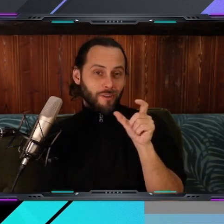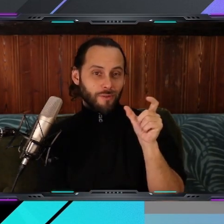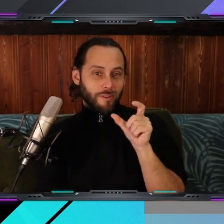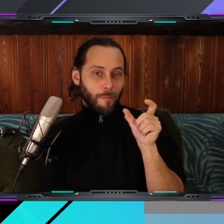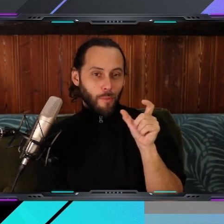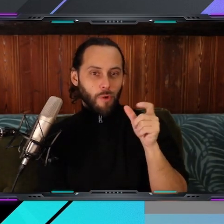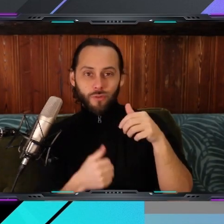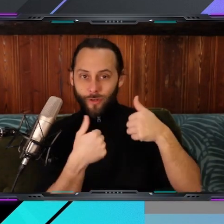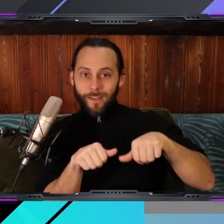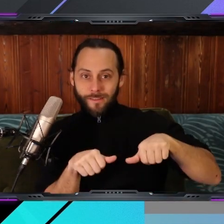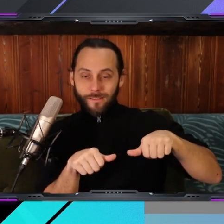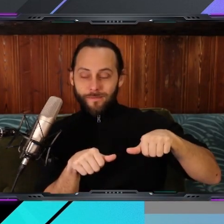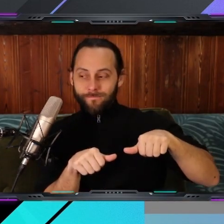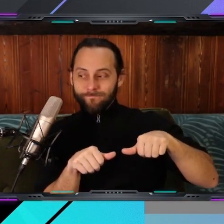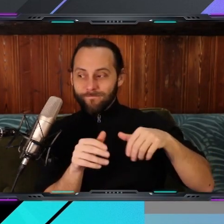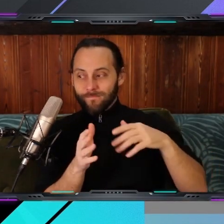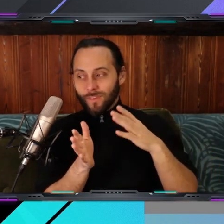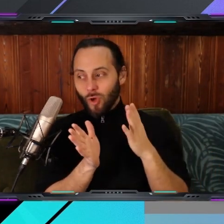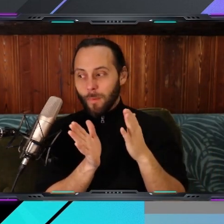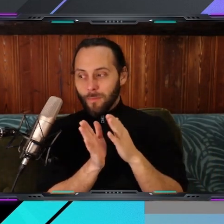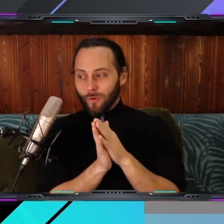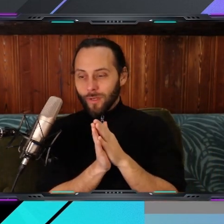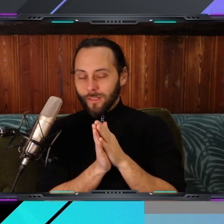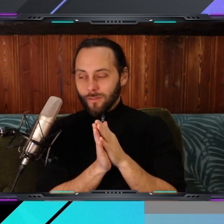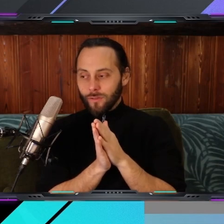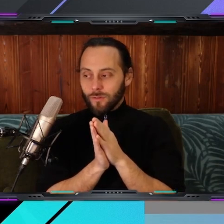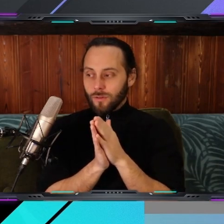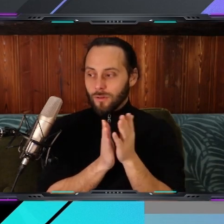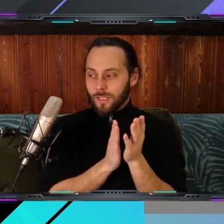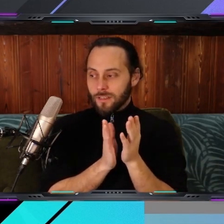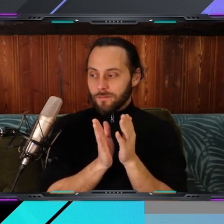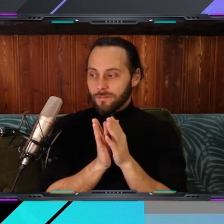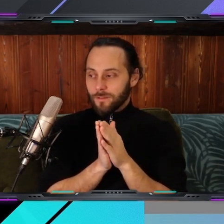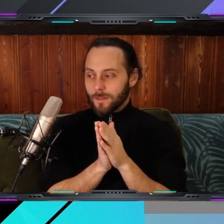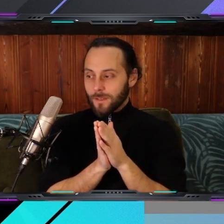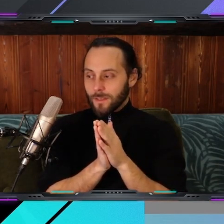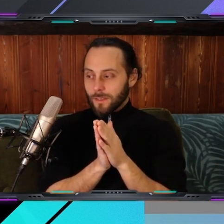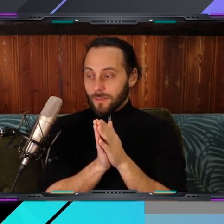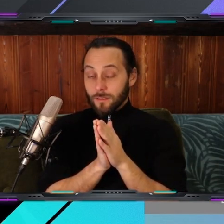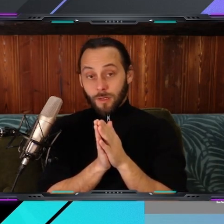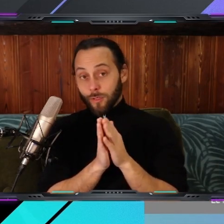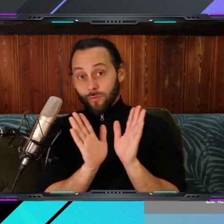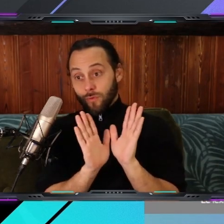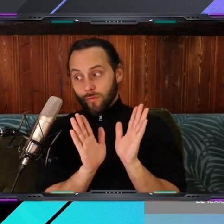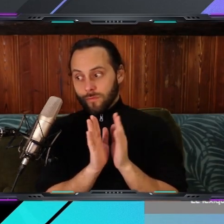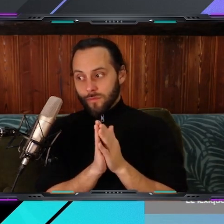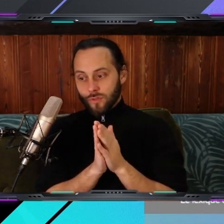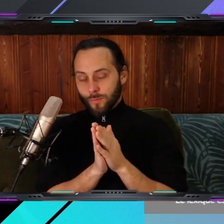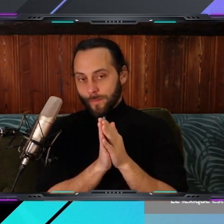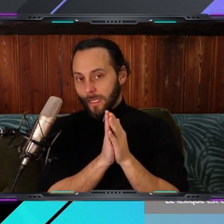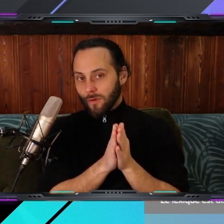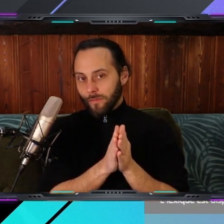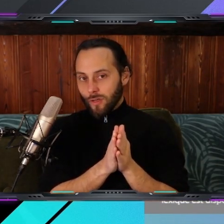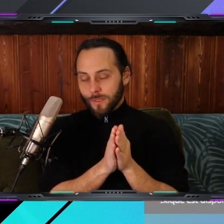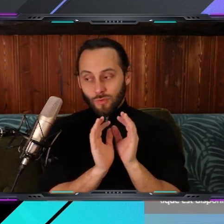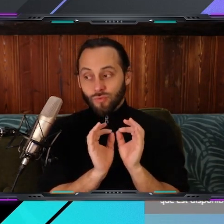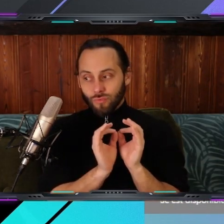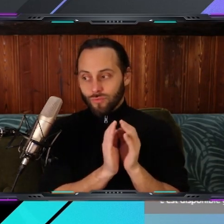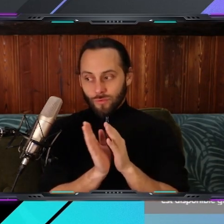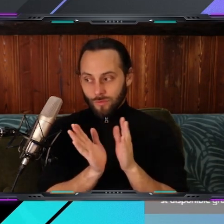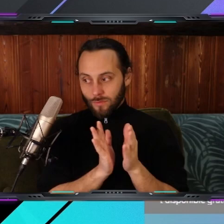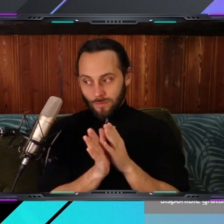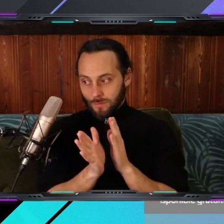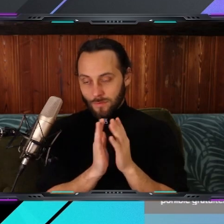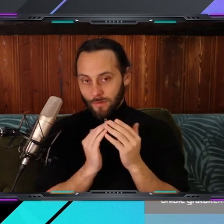Moi, un moment je reste. Normalement hein, en LSF. Après de nouveau, je pense pas qu'ils vont la faire comme ça du